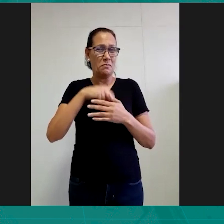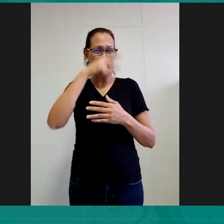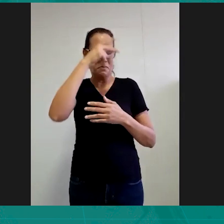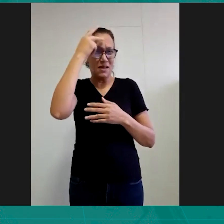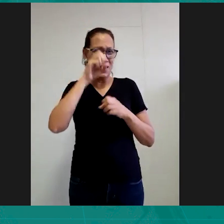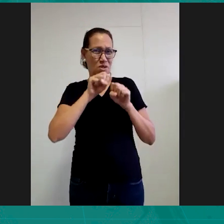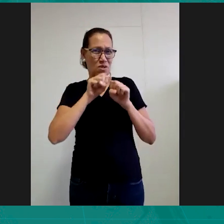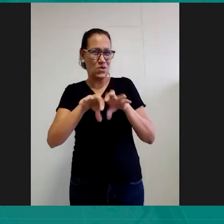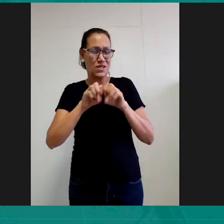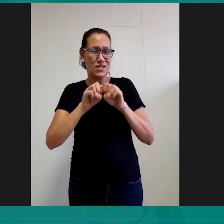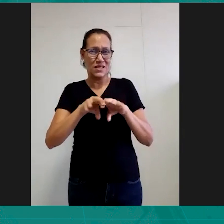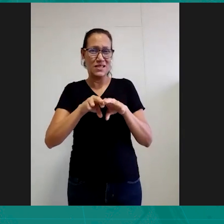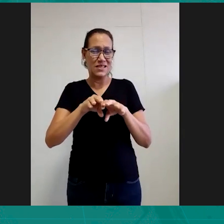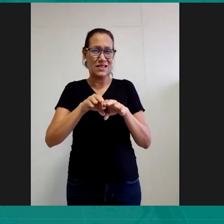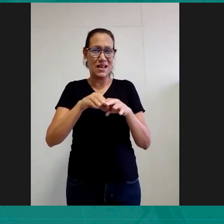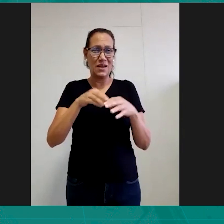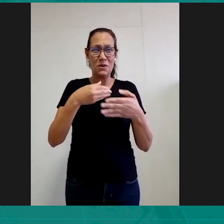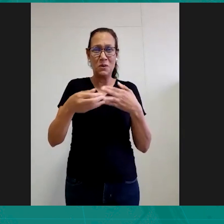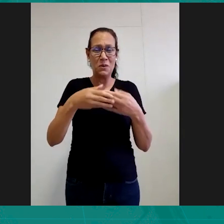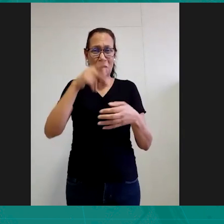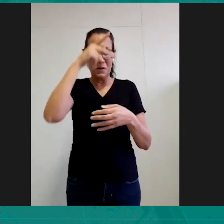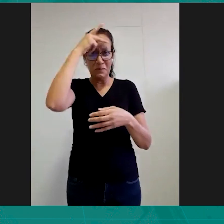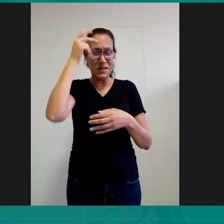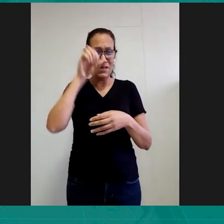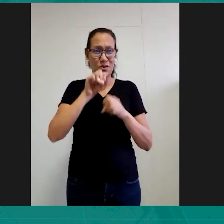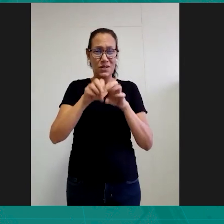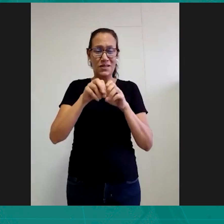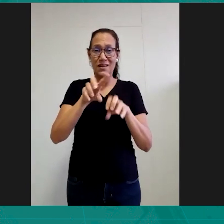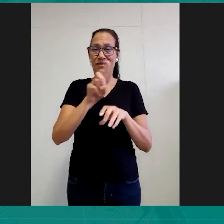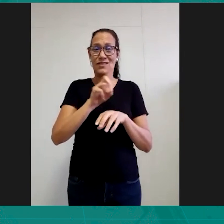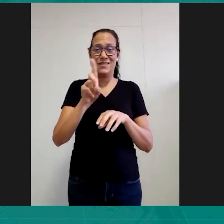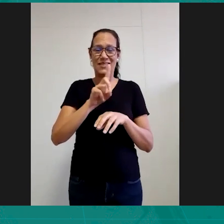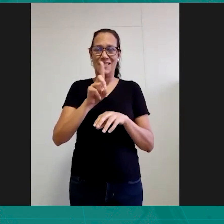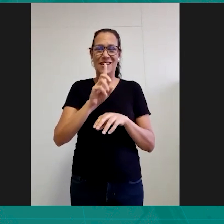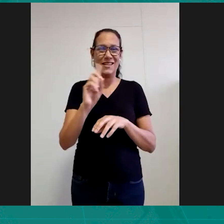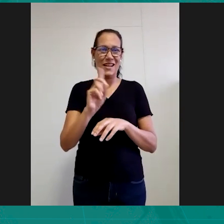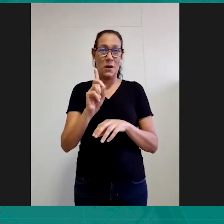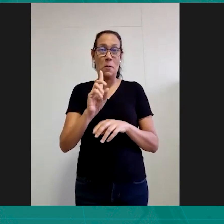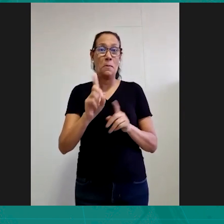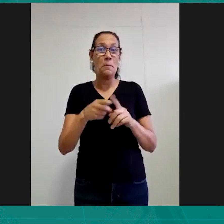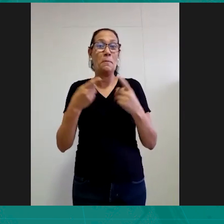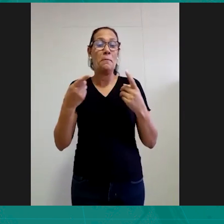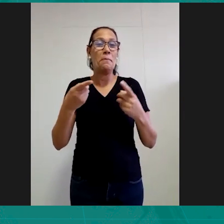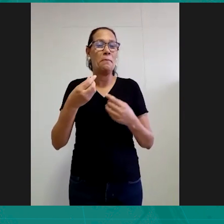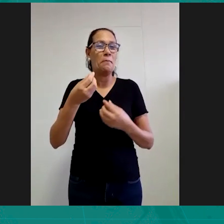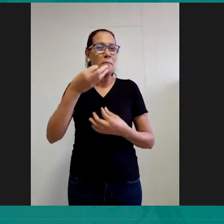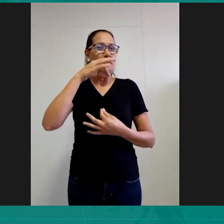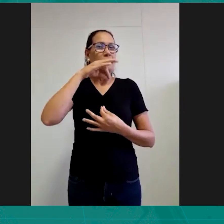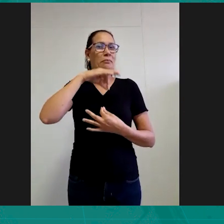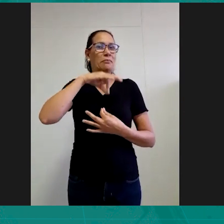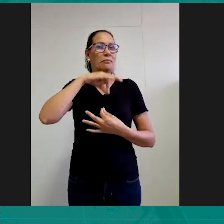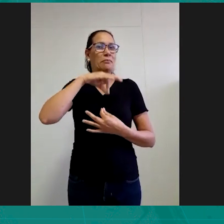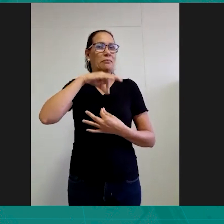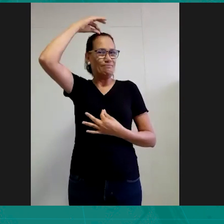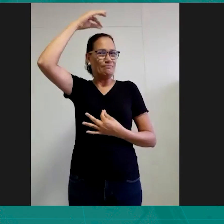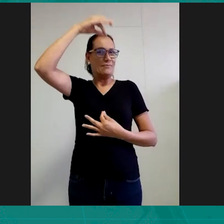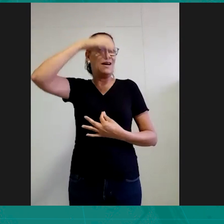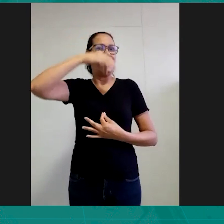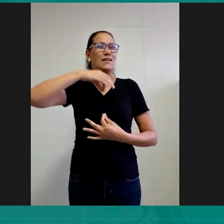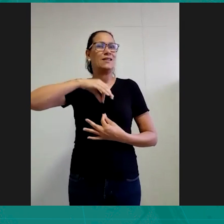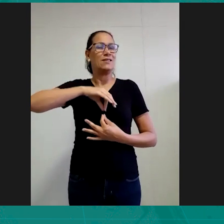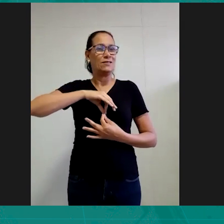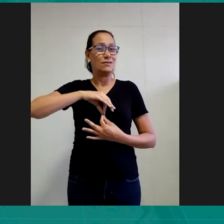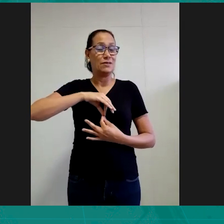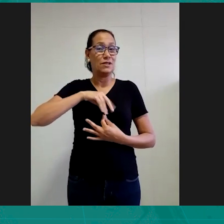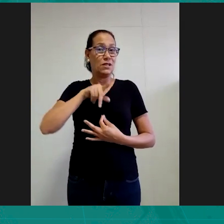unção vos ensina a respeito de todas as coisas, se é verdadeira e não é